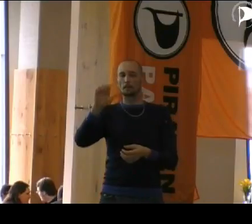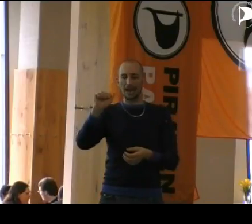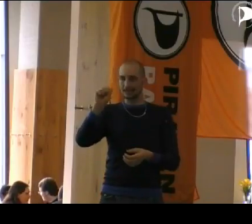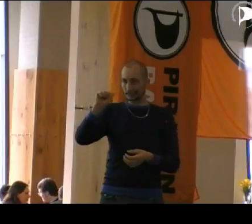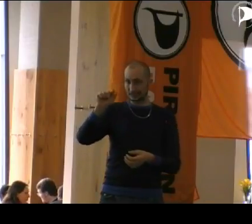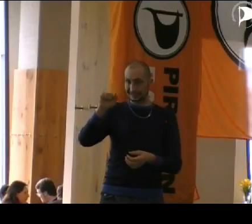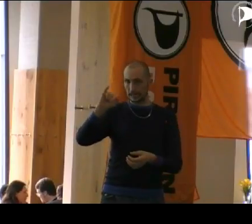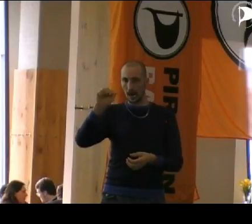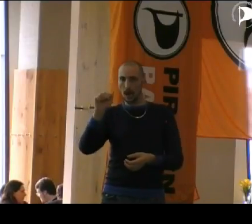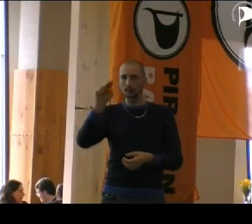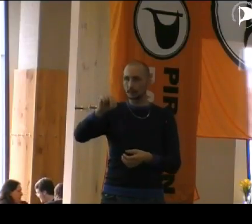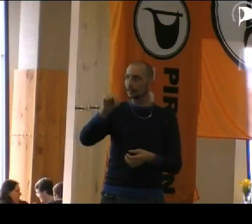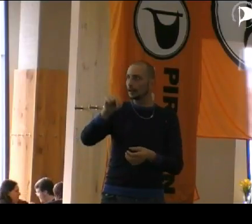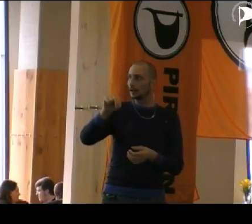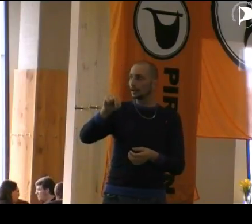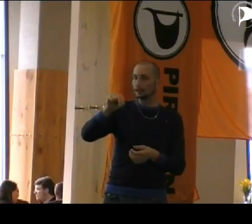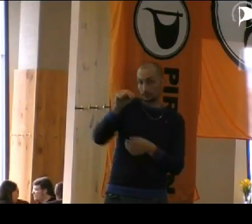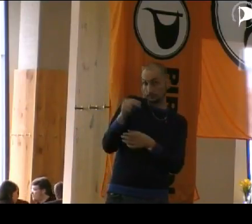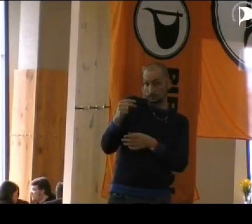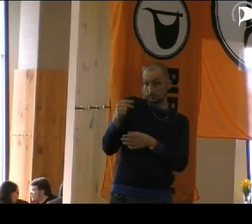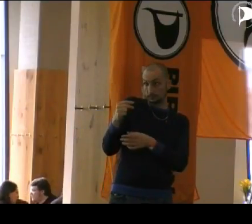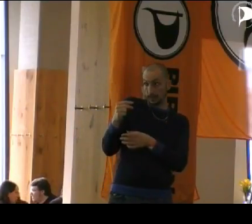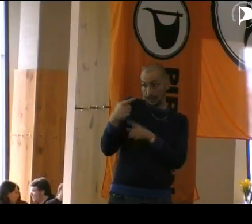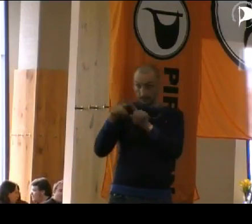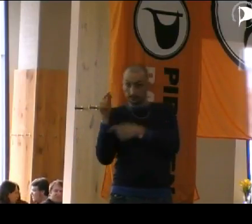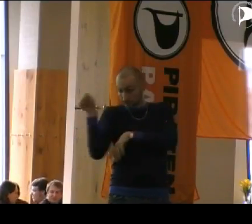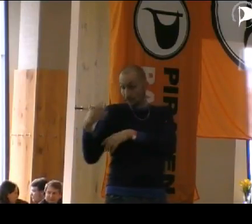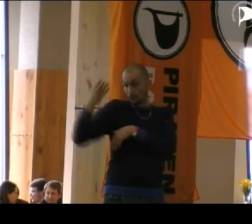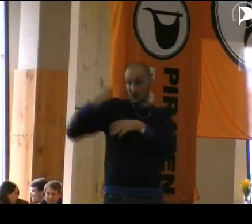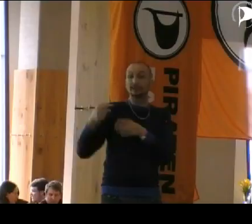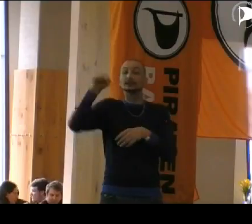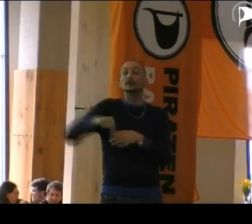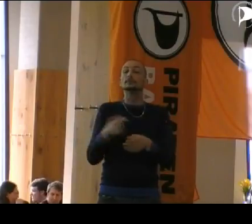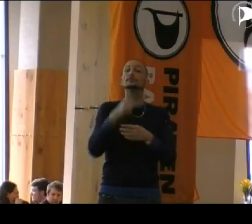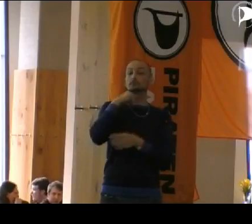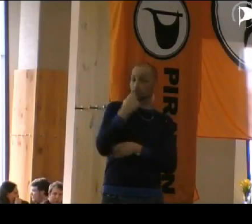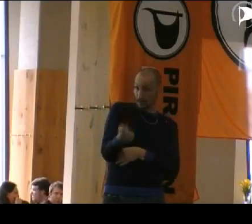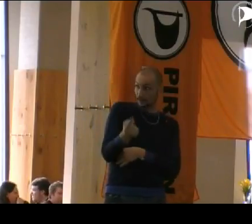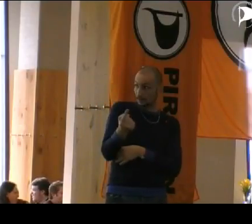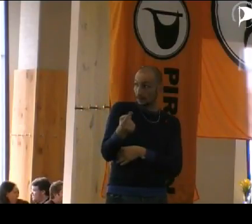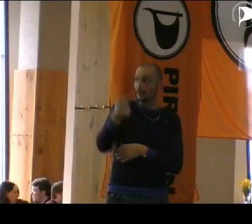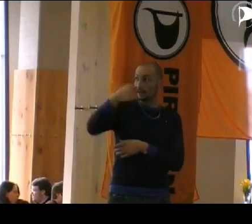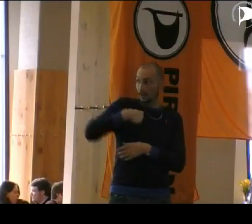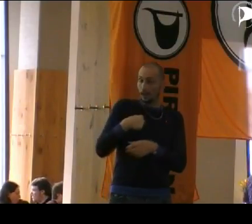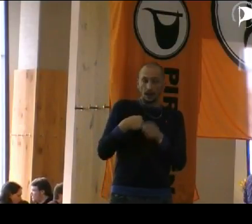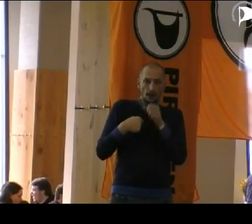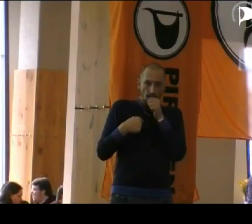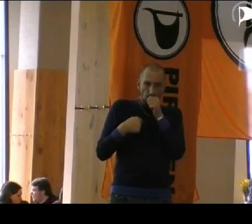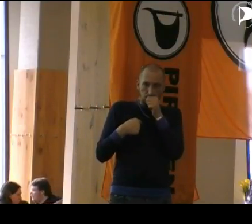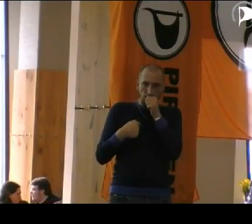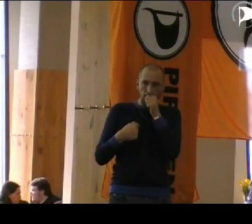wohler mit hat es wichtig dass bestimmte figuren ich bin ein relativ neuer